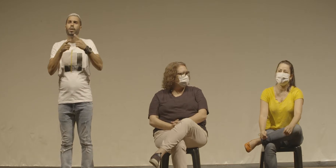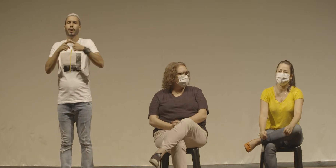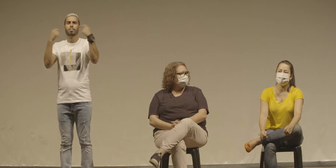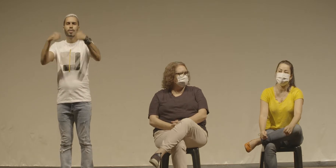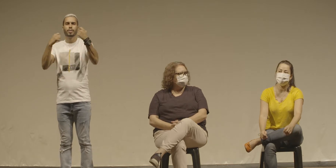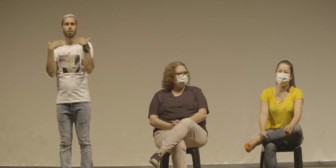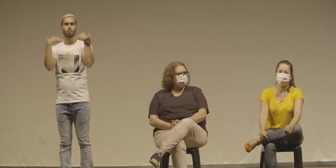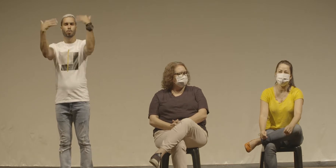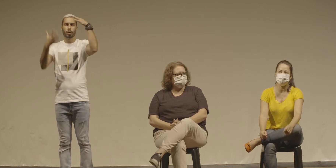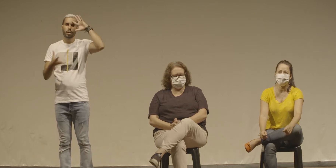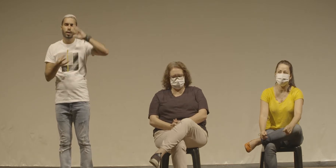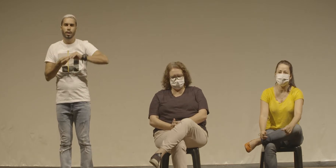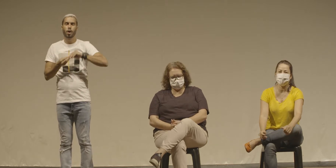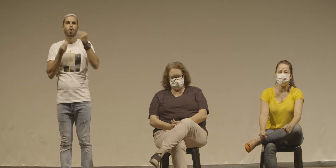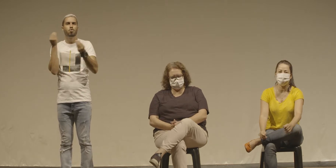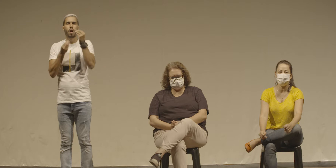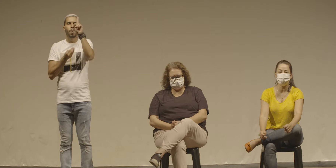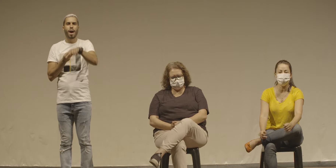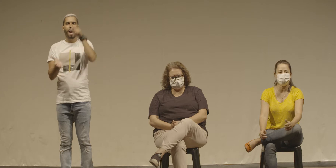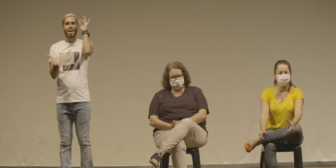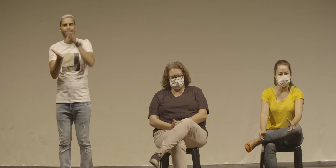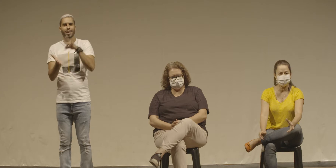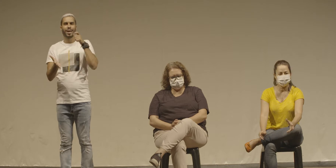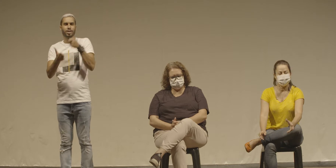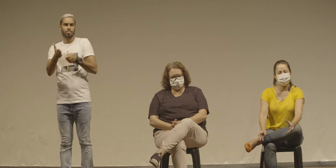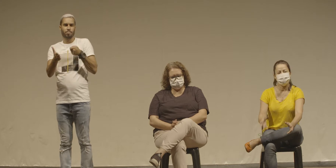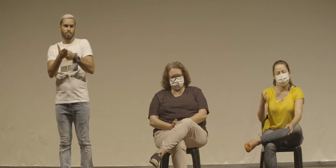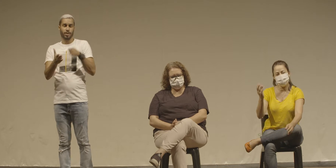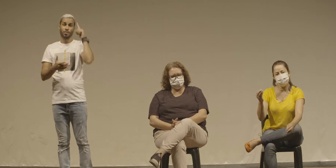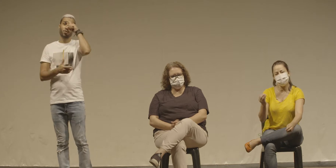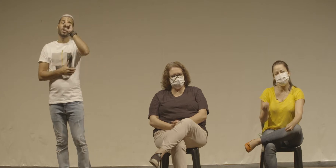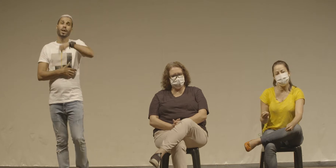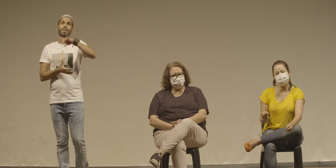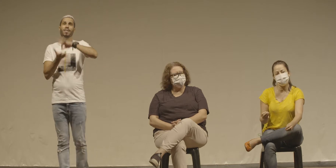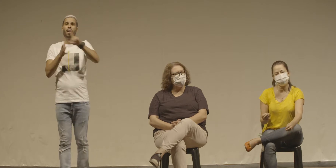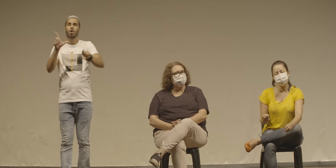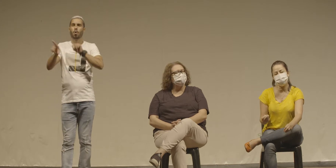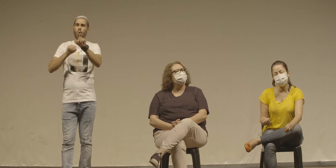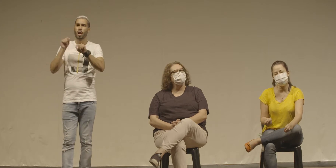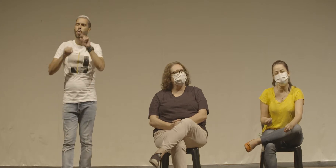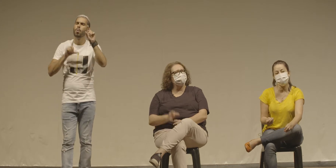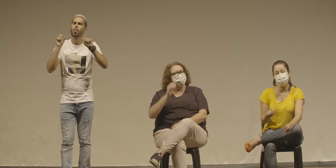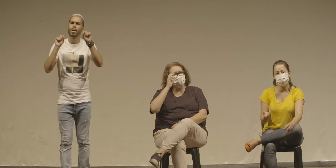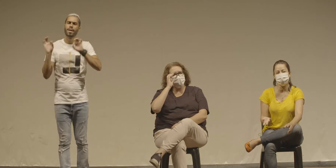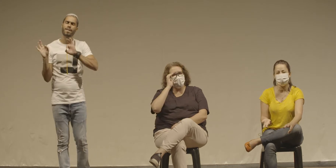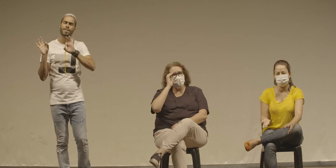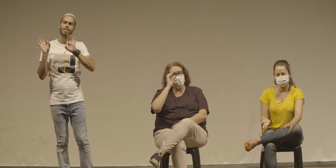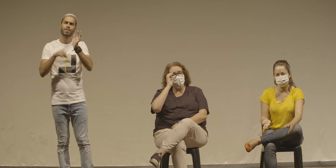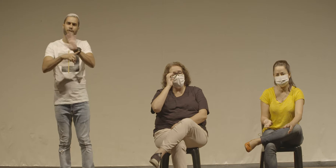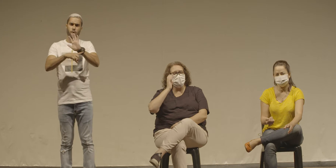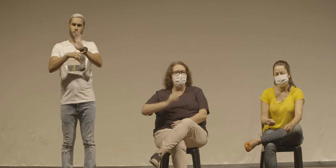E a nossa maior dificuldade era realmente escolher o que ia entrar no filme, porque nós filmamos